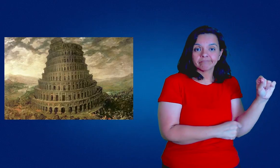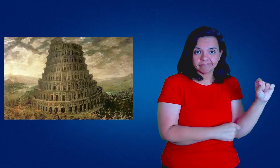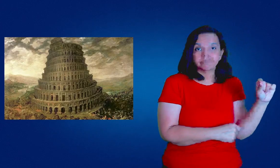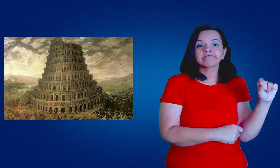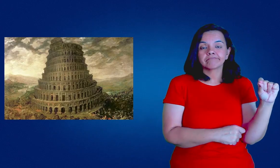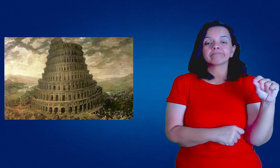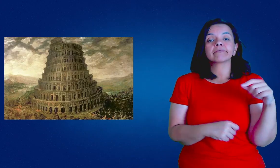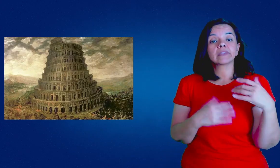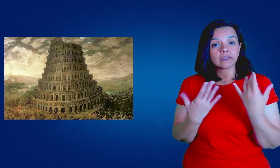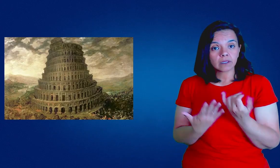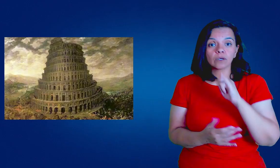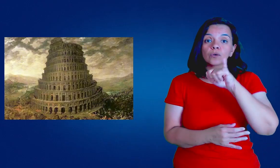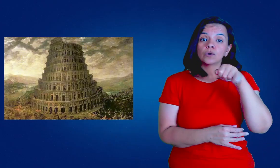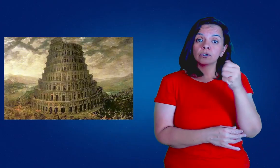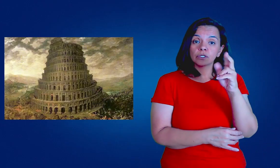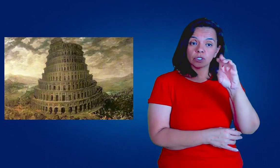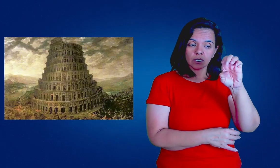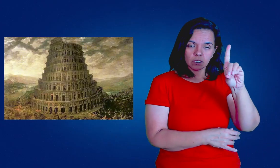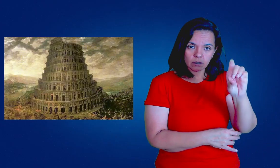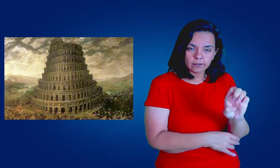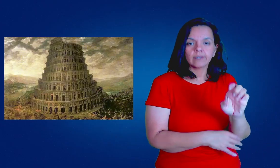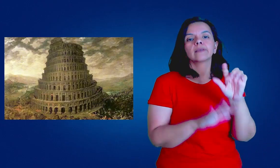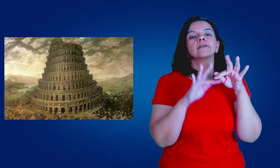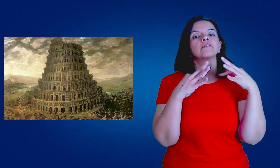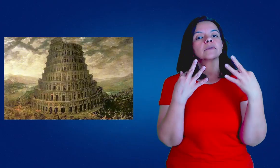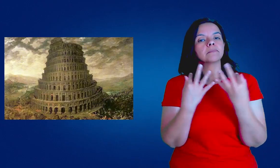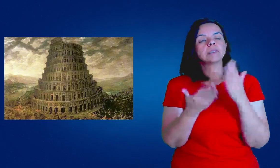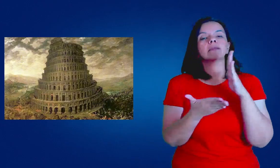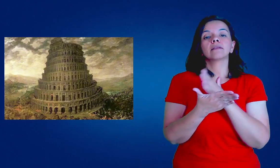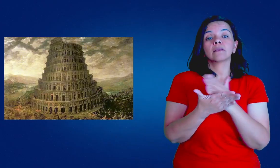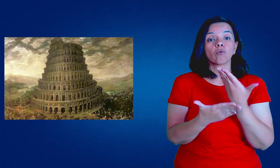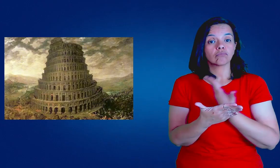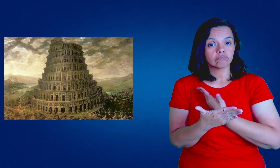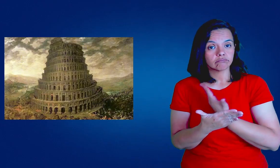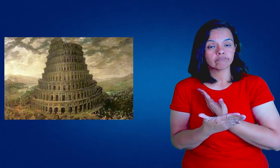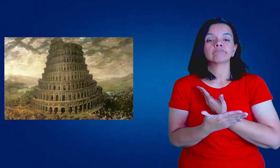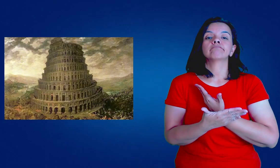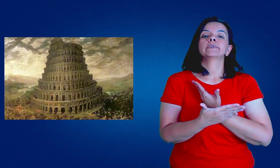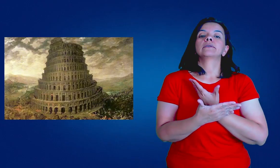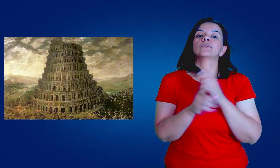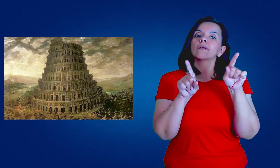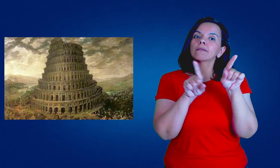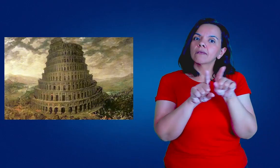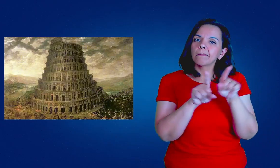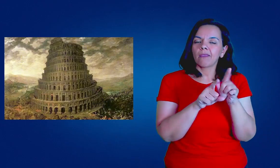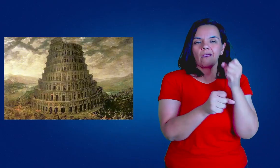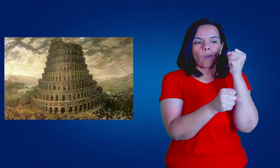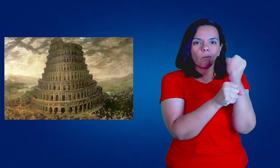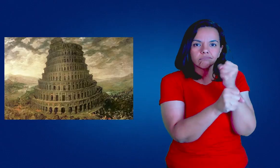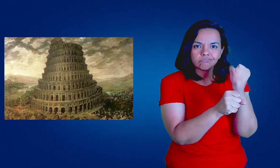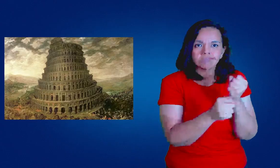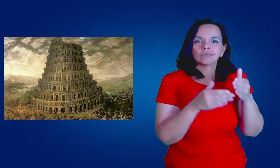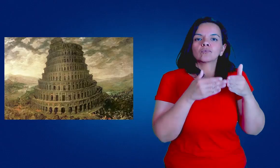E pediu para que saísse desse lugar. Então, Jared, alguns amigos e sua